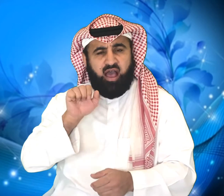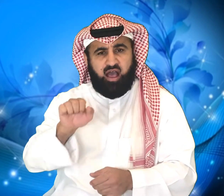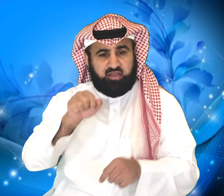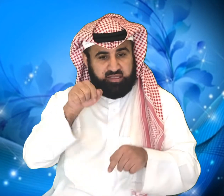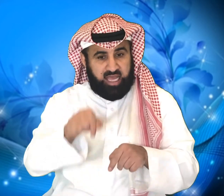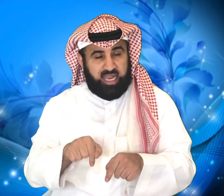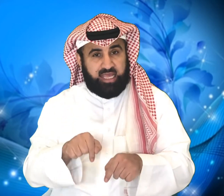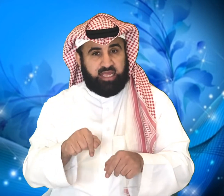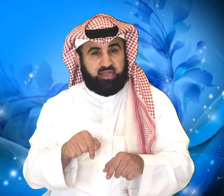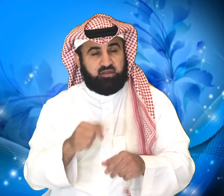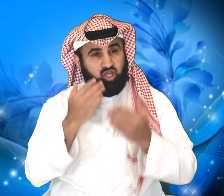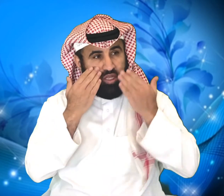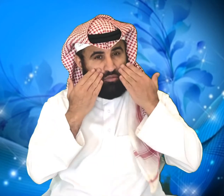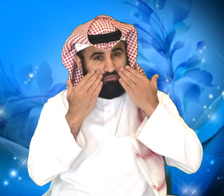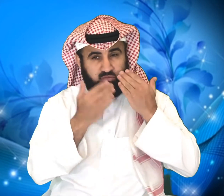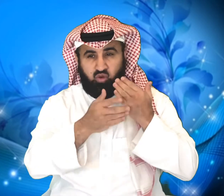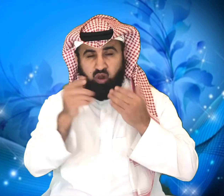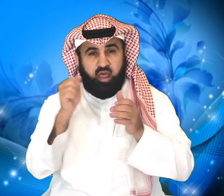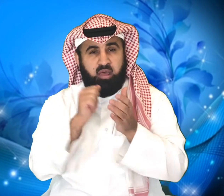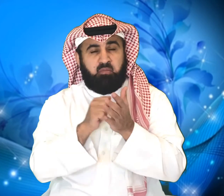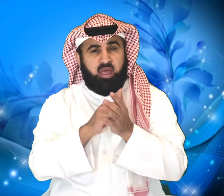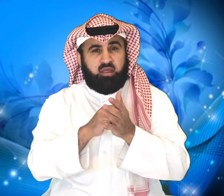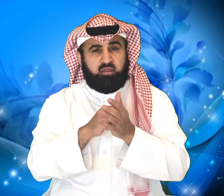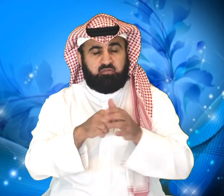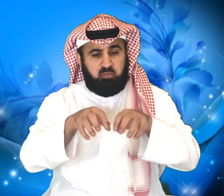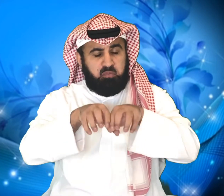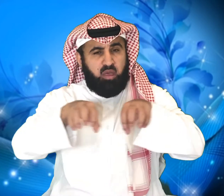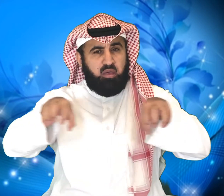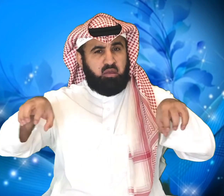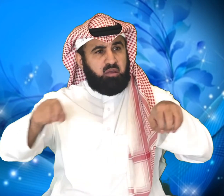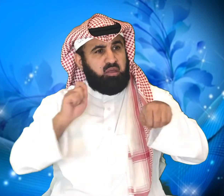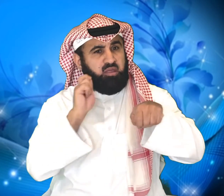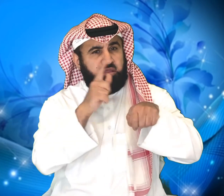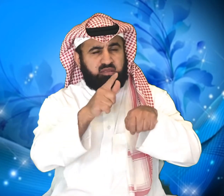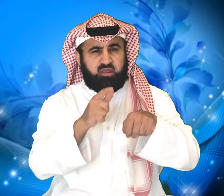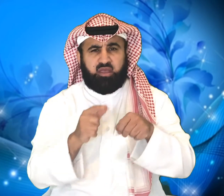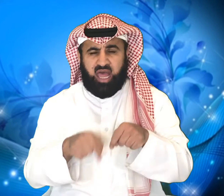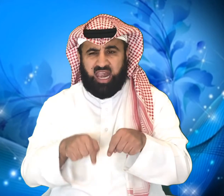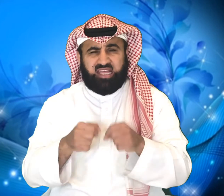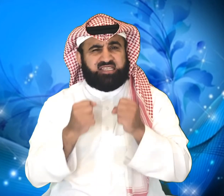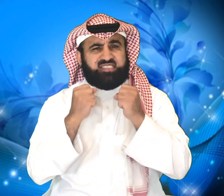خاصة في وقتنا الحاضر الذي تباعدت فيه الأماكن وأصبح